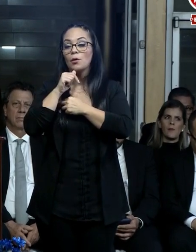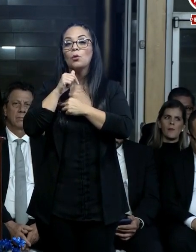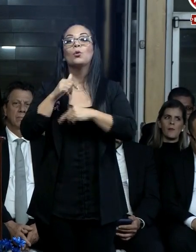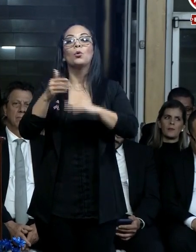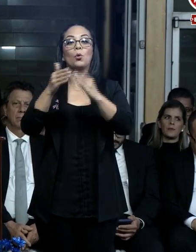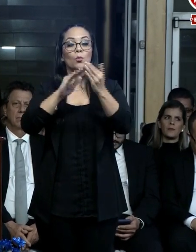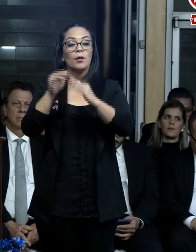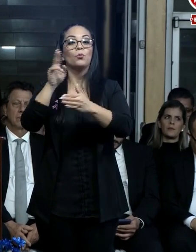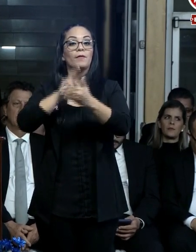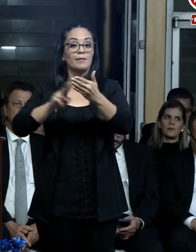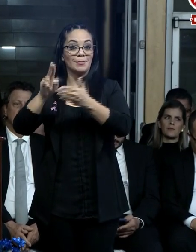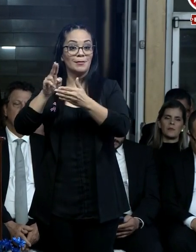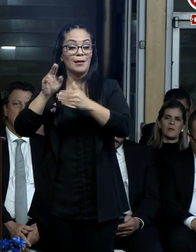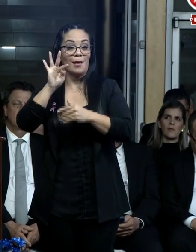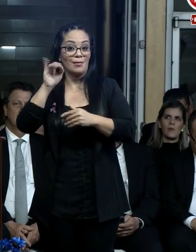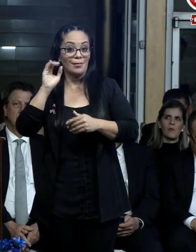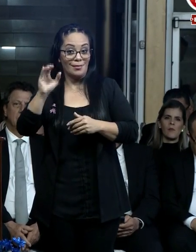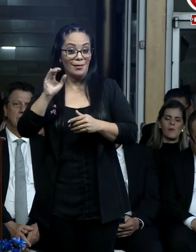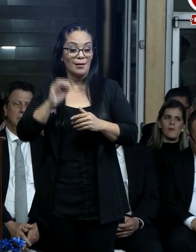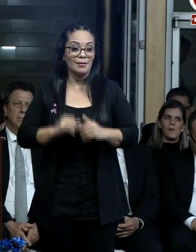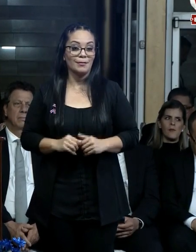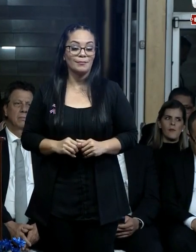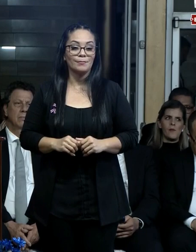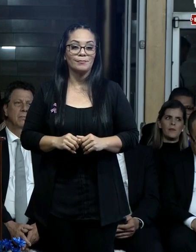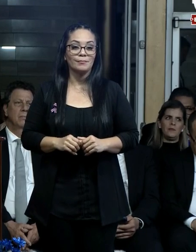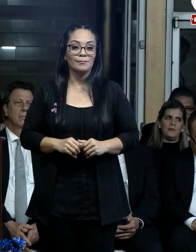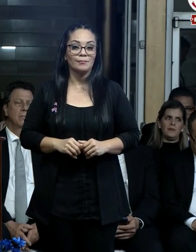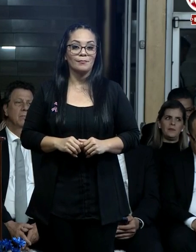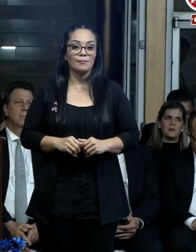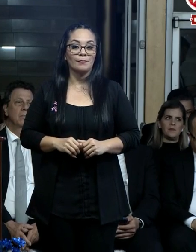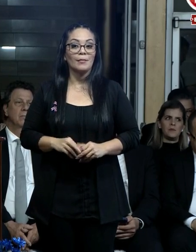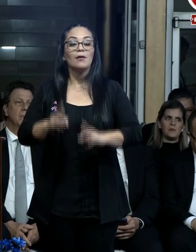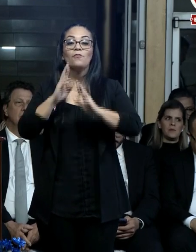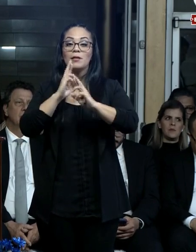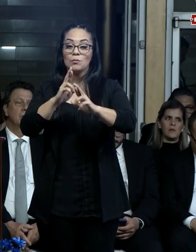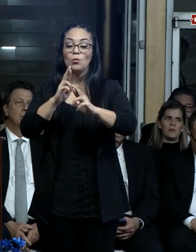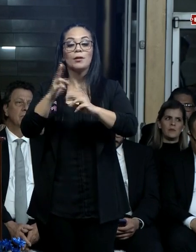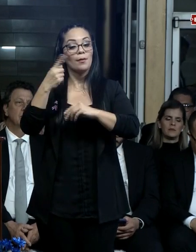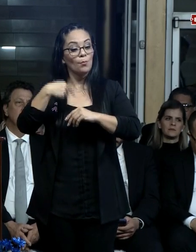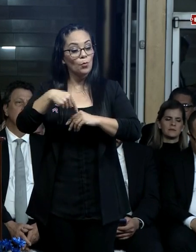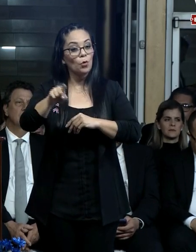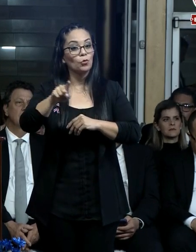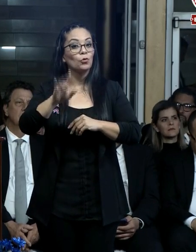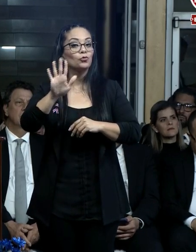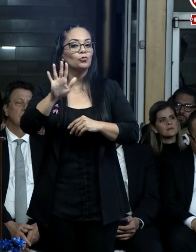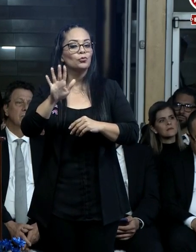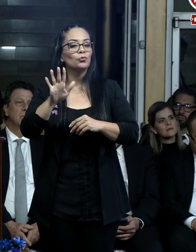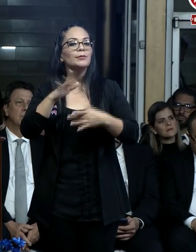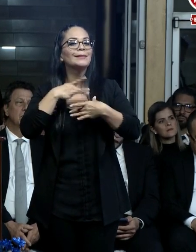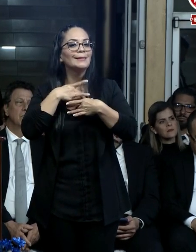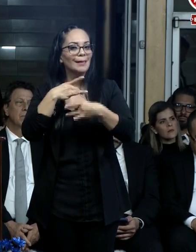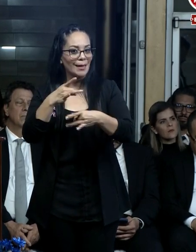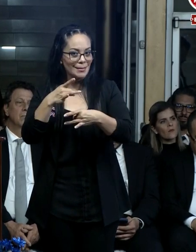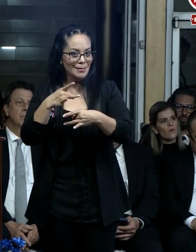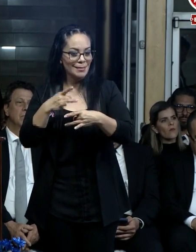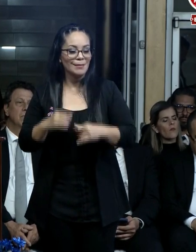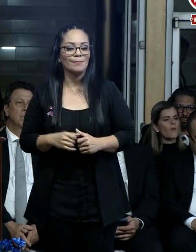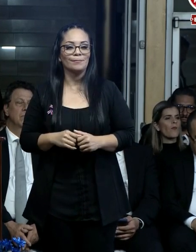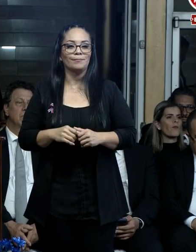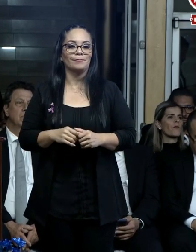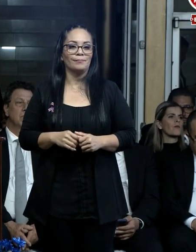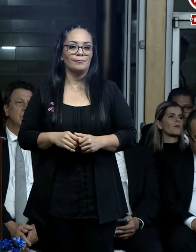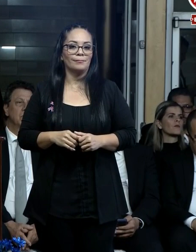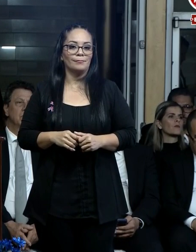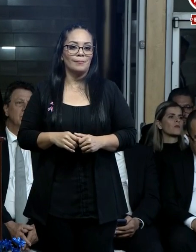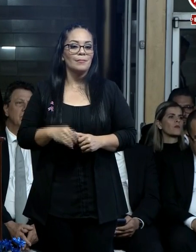comunidad universitaria del TEC responder pronto su intención y que los equipos